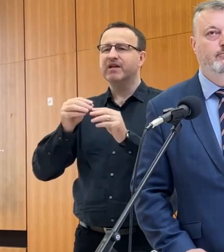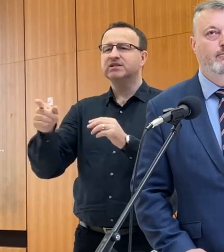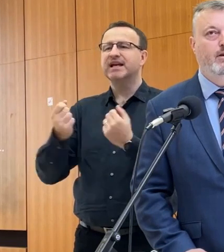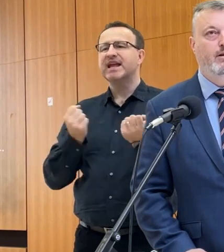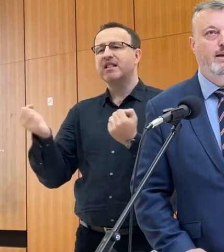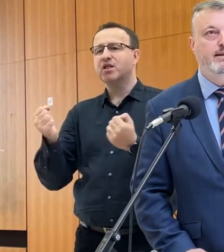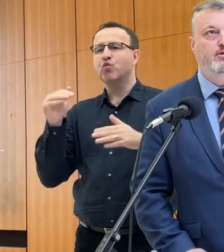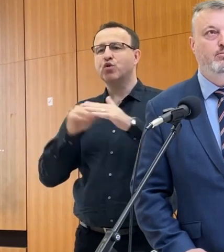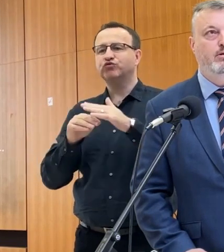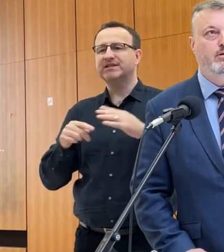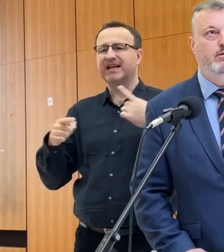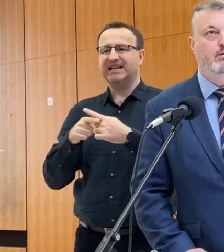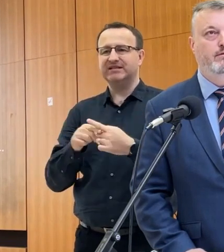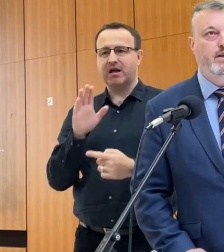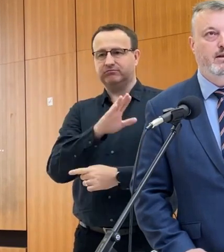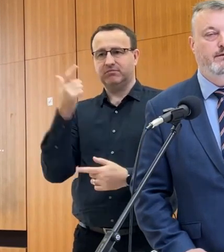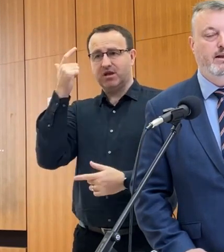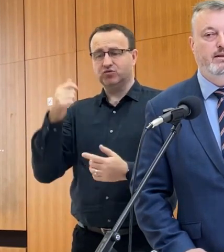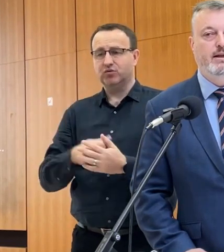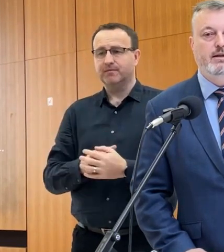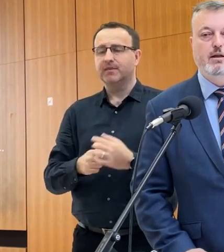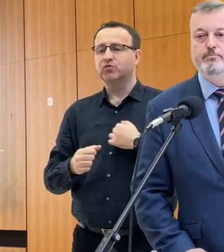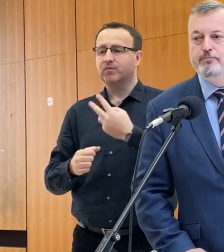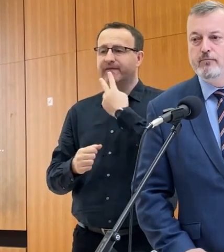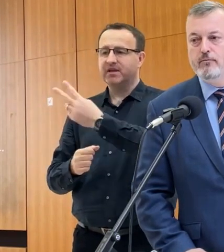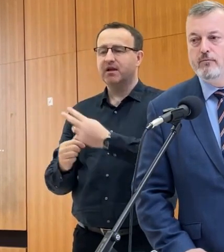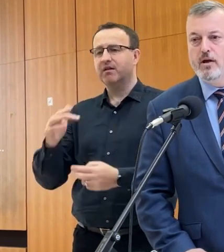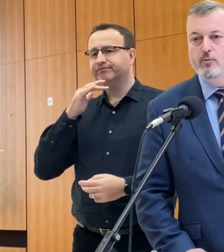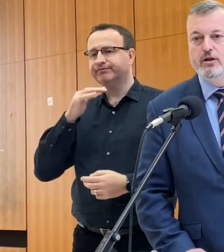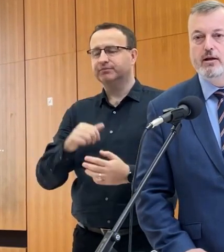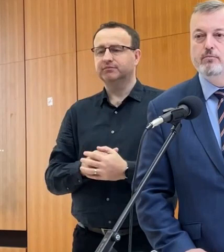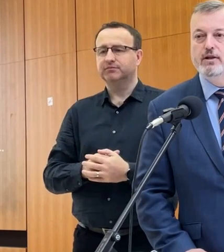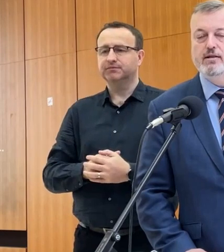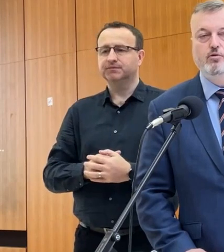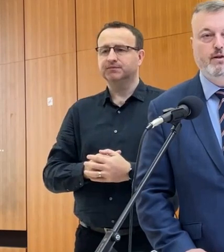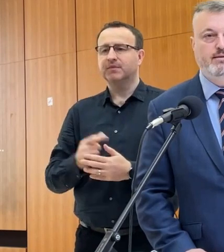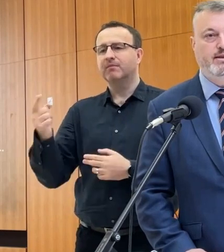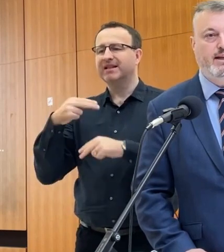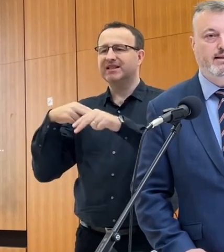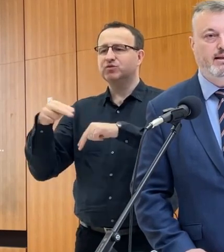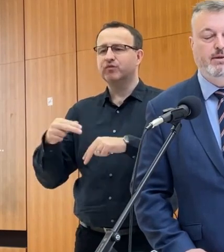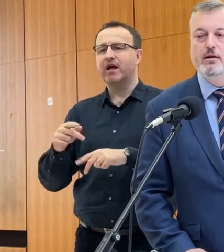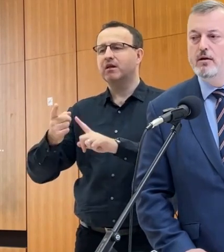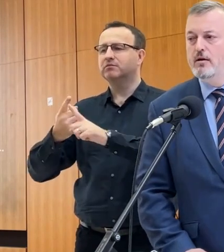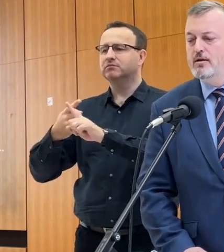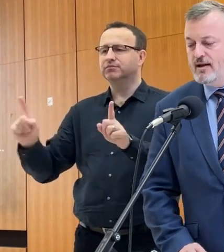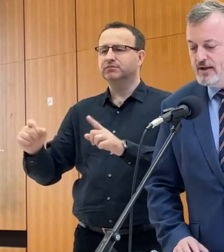pohľadu? Ja som videl vyjadrenie, alebo teda diskutovali sme s